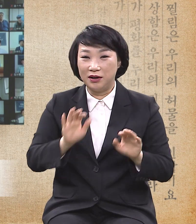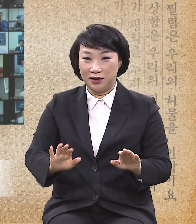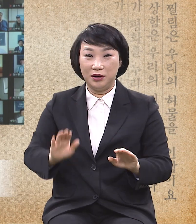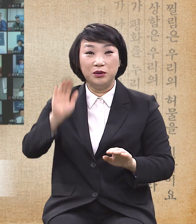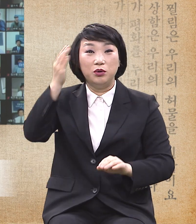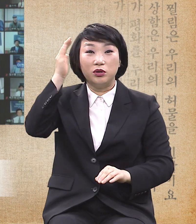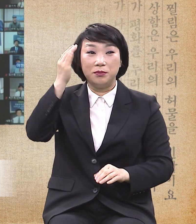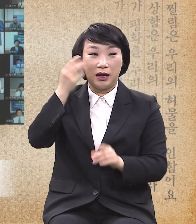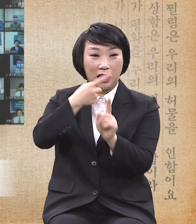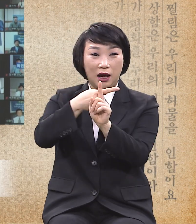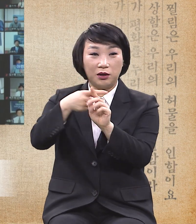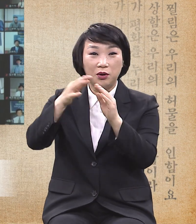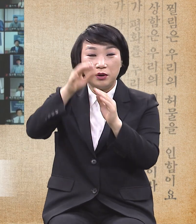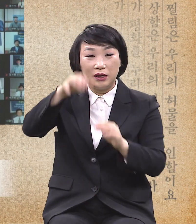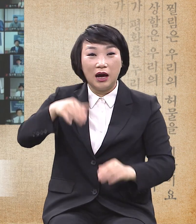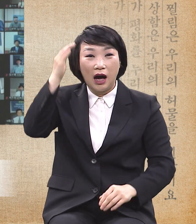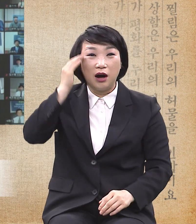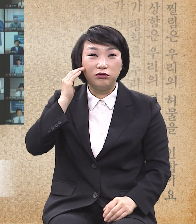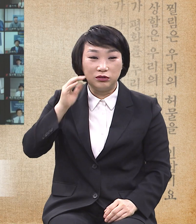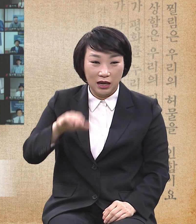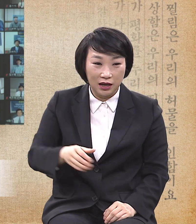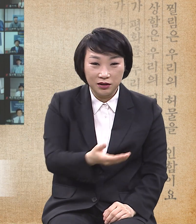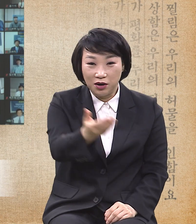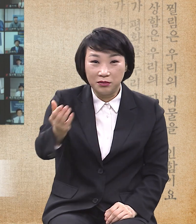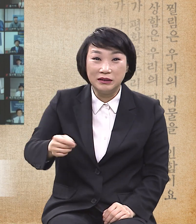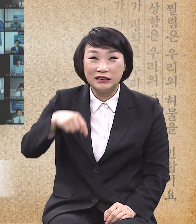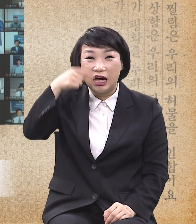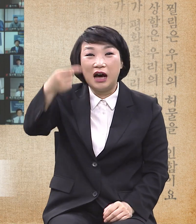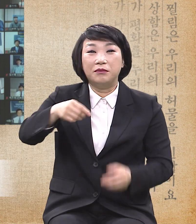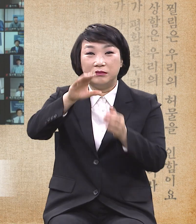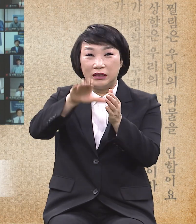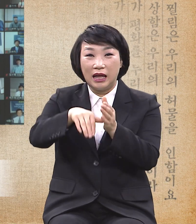오늘날 한국교회가 다음 세대가